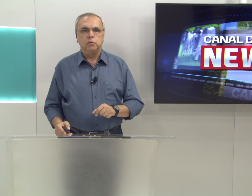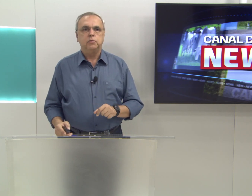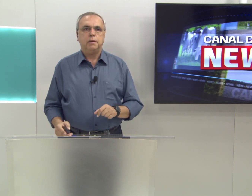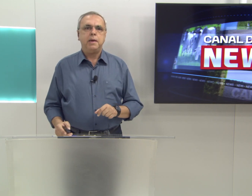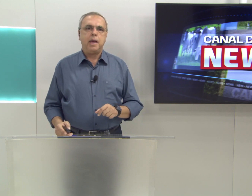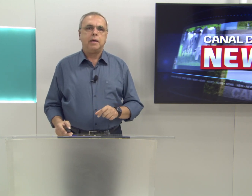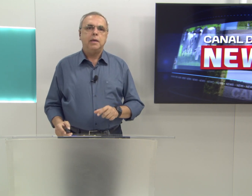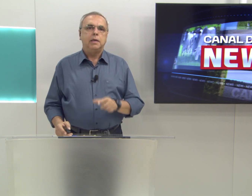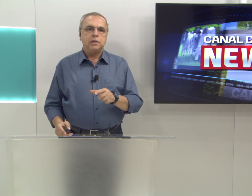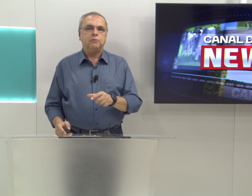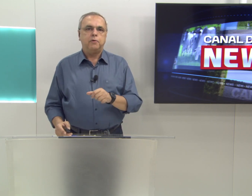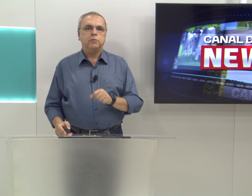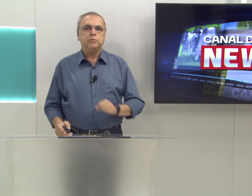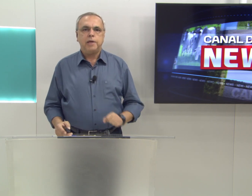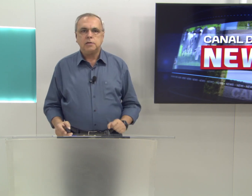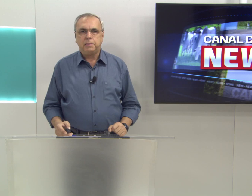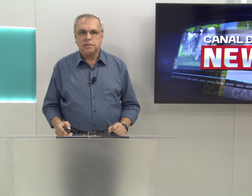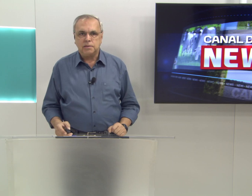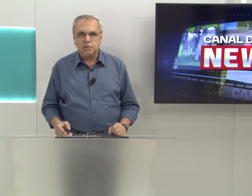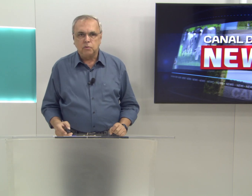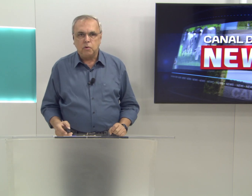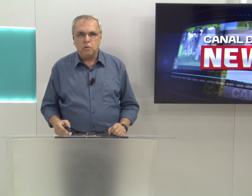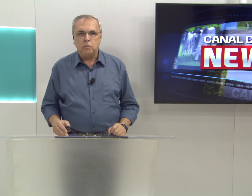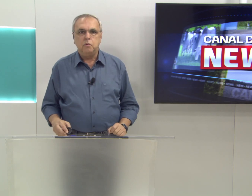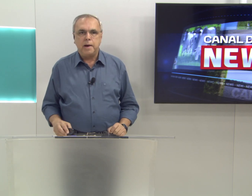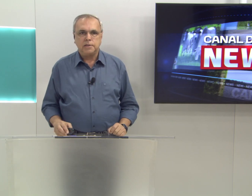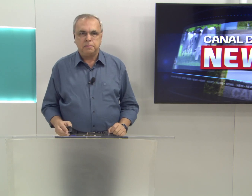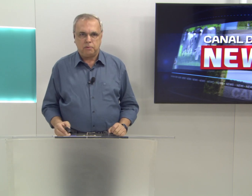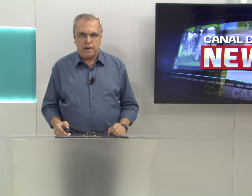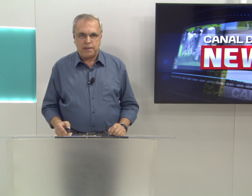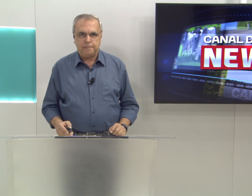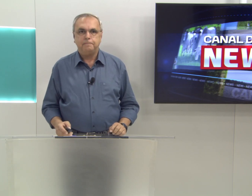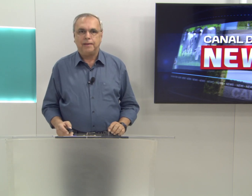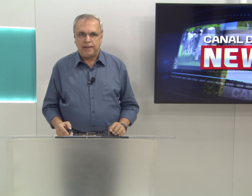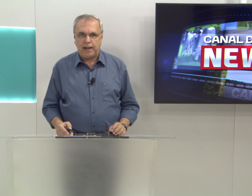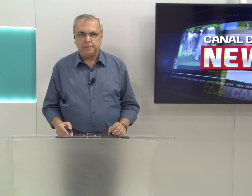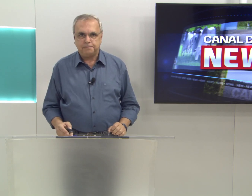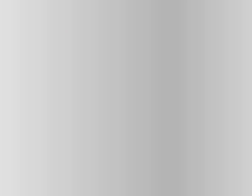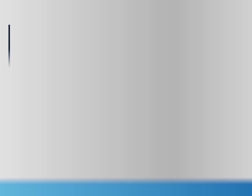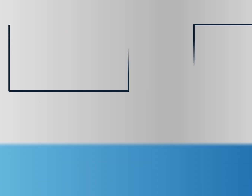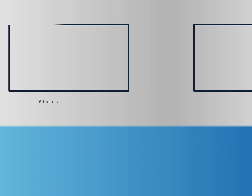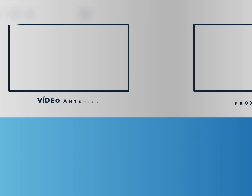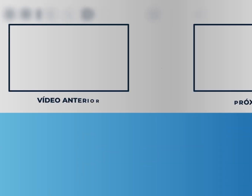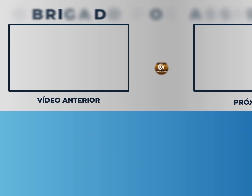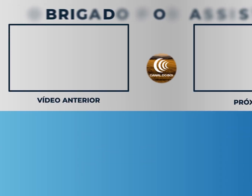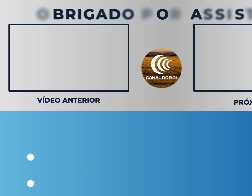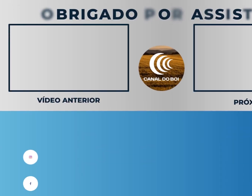Agricultura BR e eu volto 10 para 5 com o Mais Pecuária. Até lá!